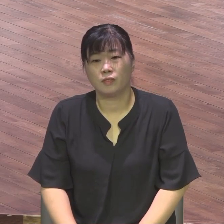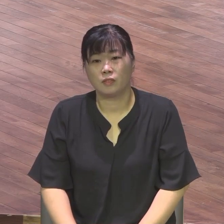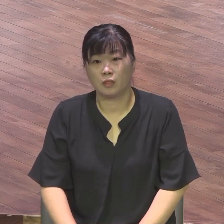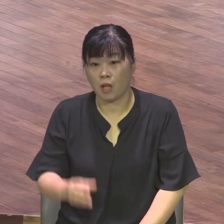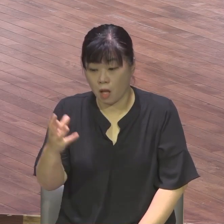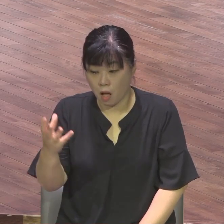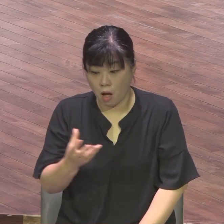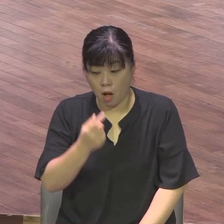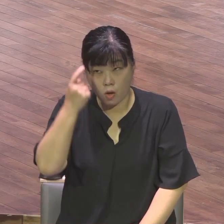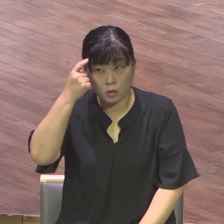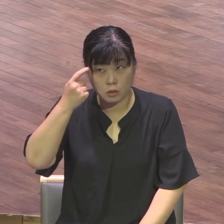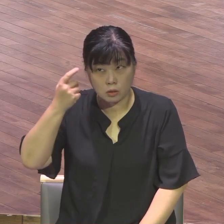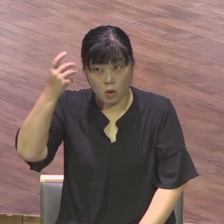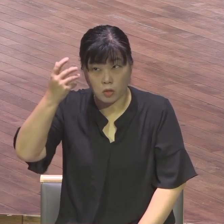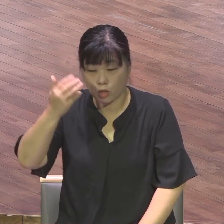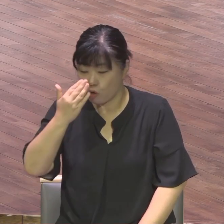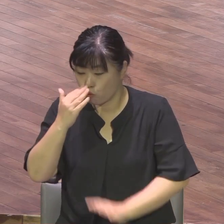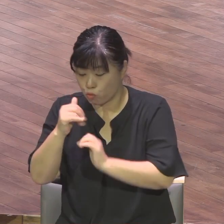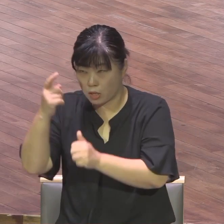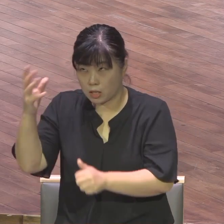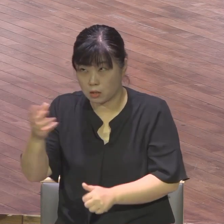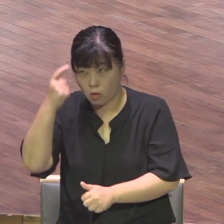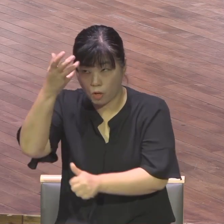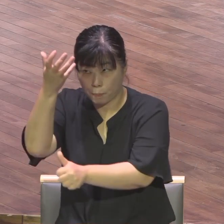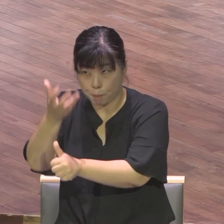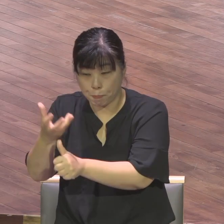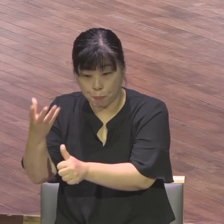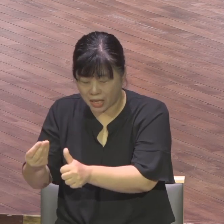성령께서 강림하심으로 완전히 인정했다.